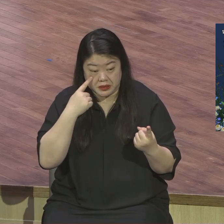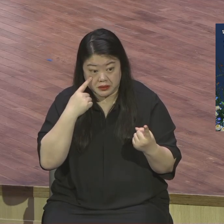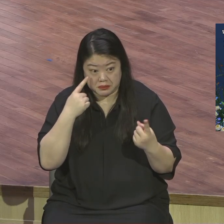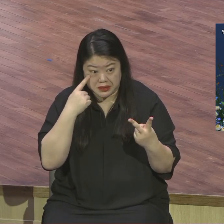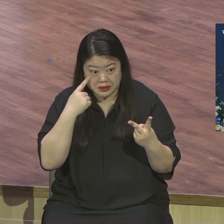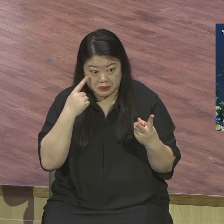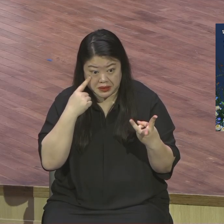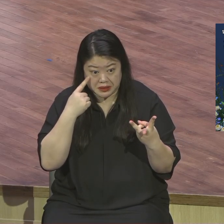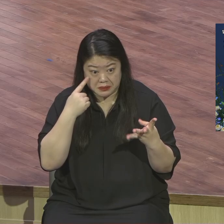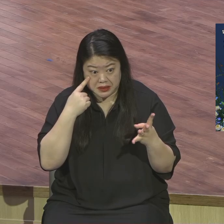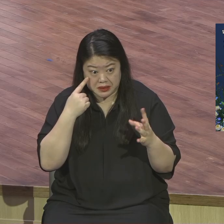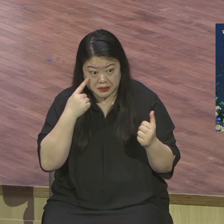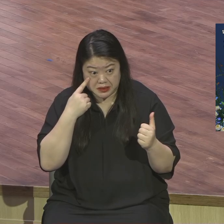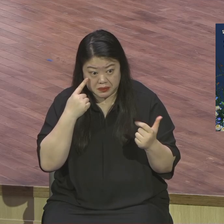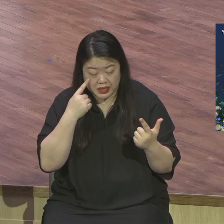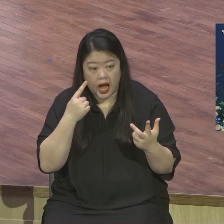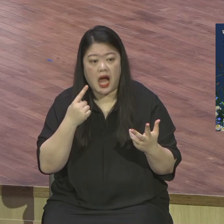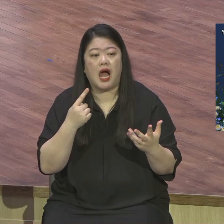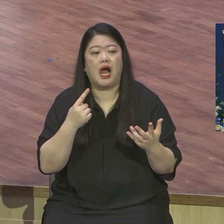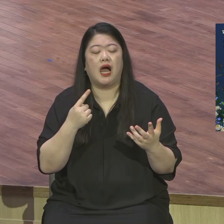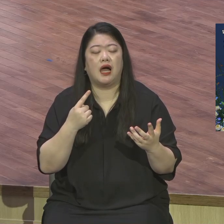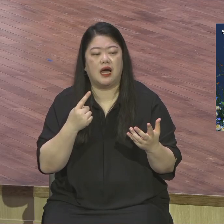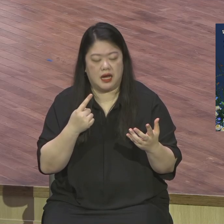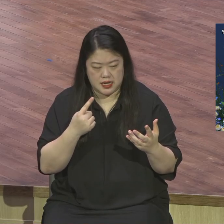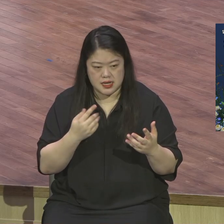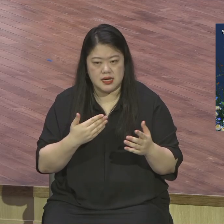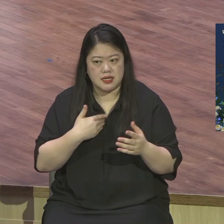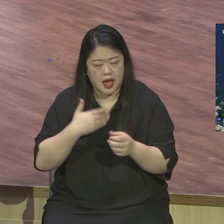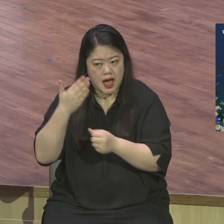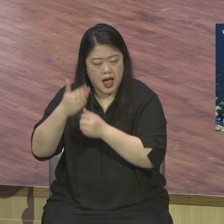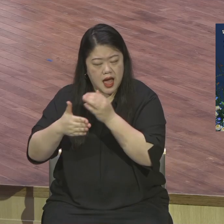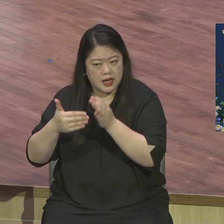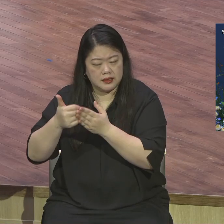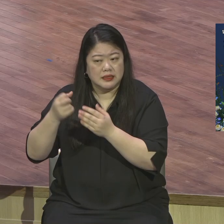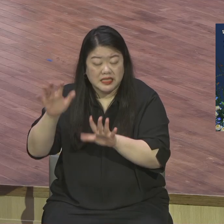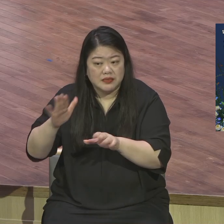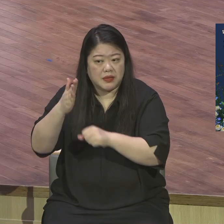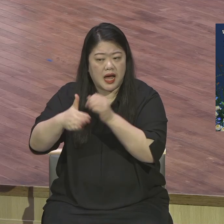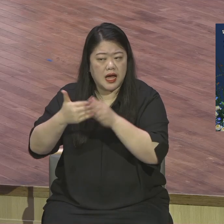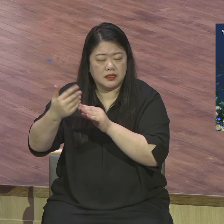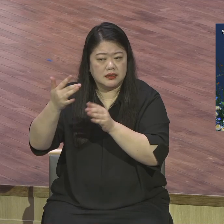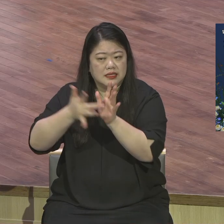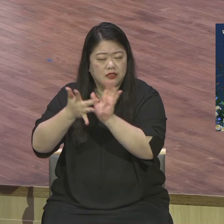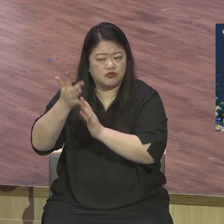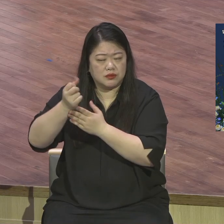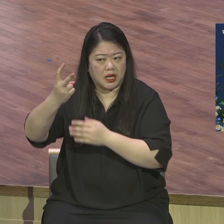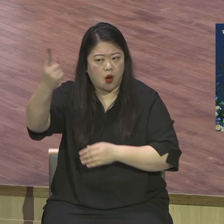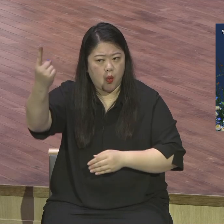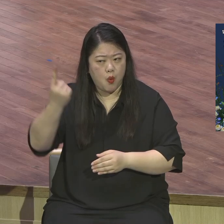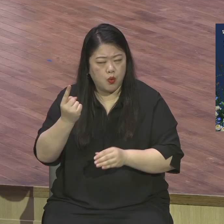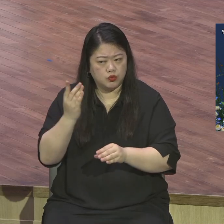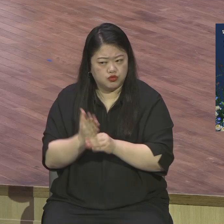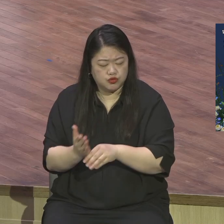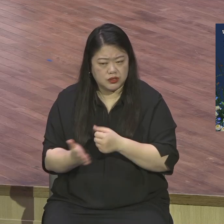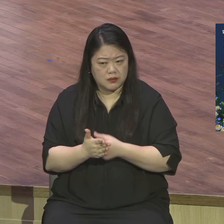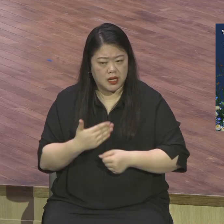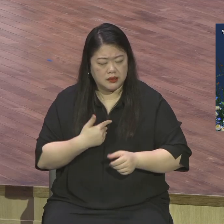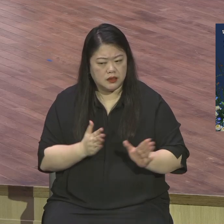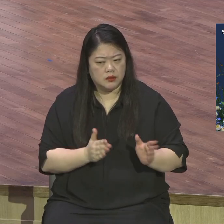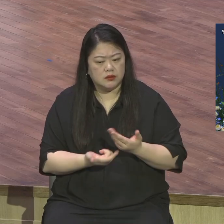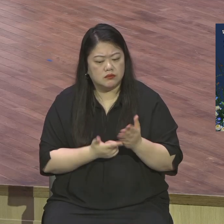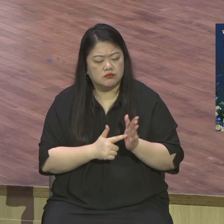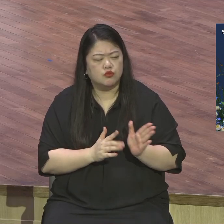하나님 앞에 서는 그날 그날은 아무도 몰라요 인류의 종말도 있지만 내가